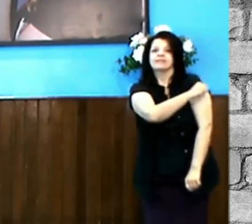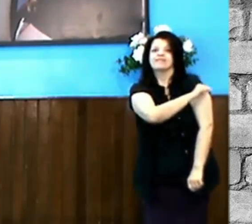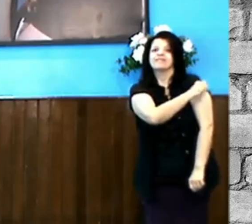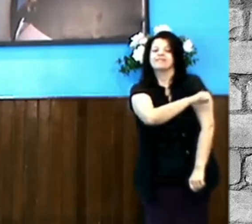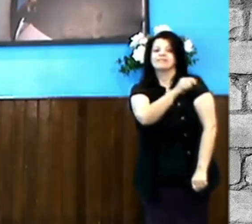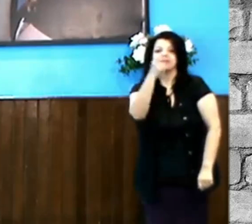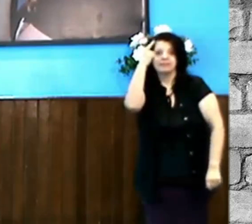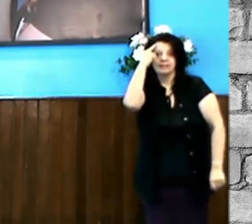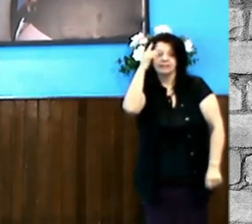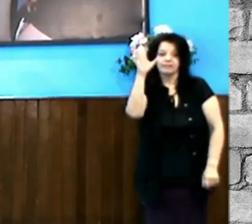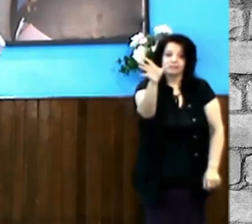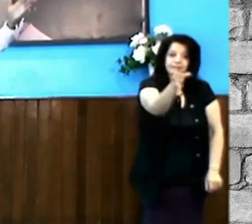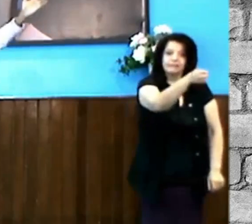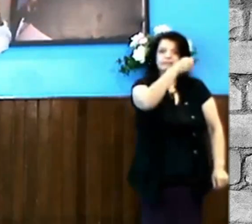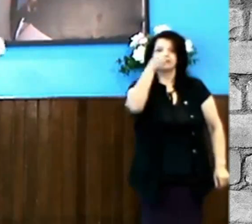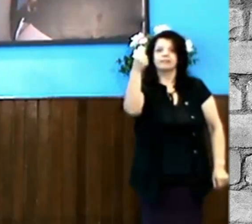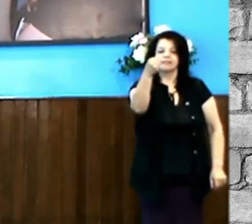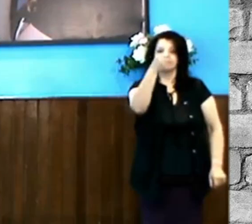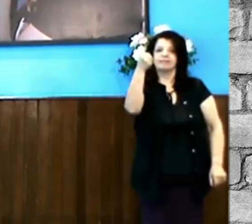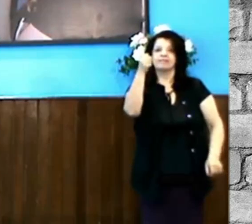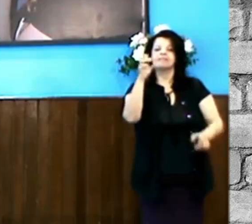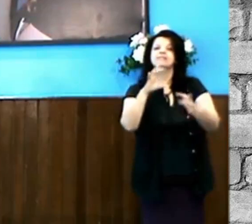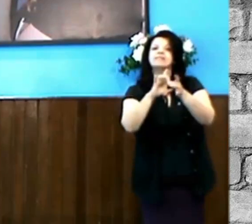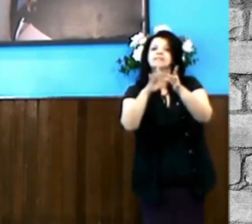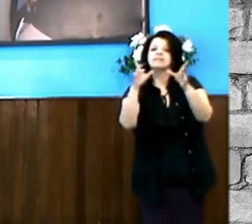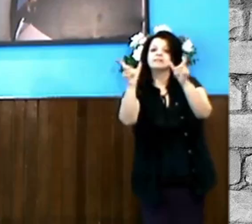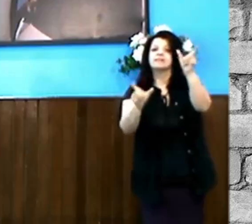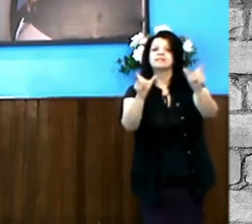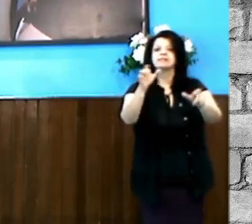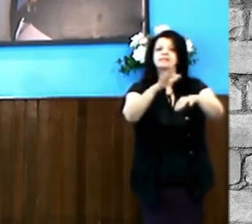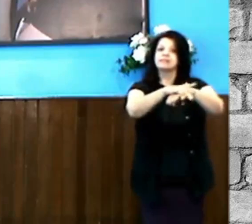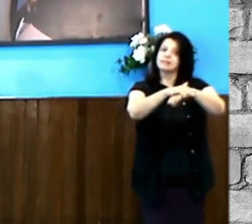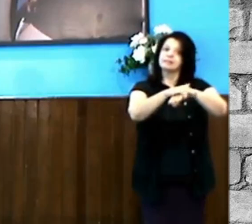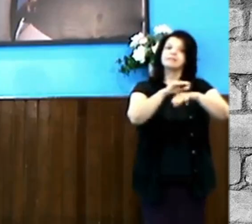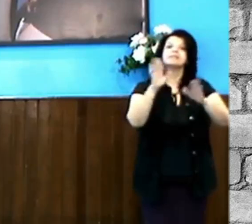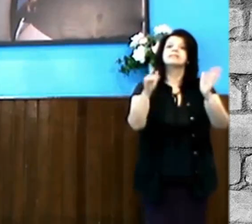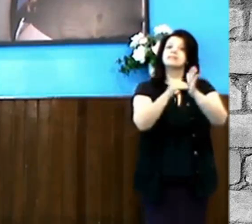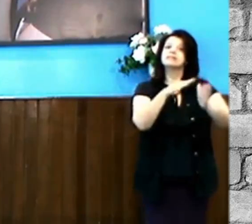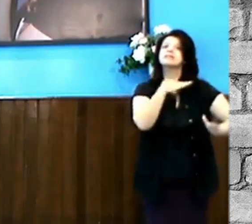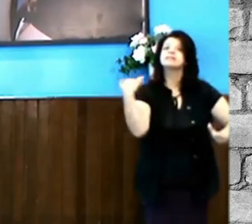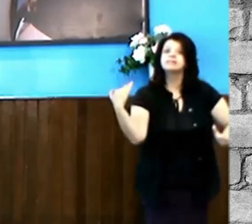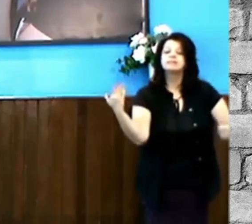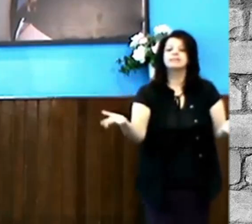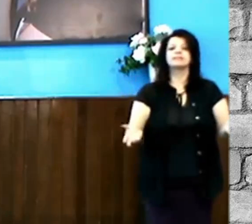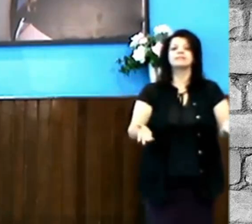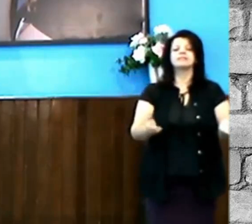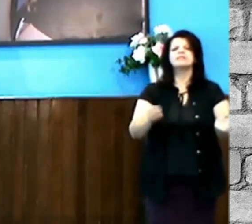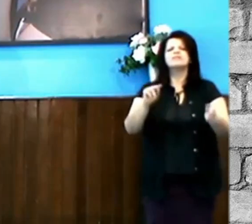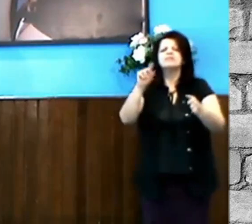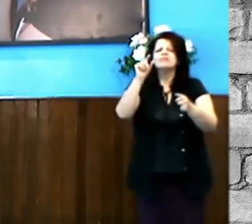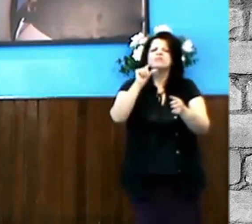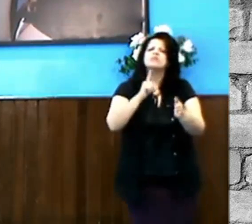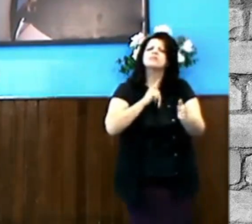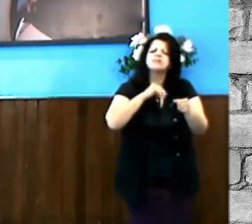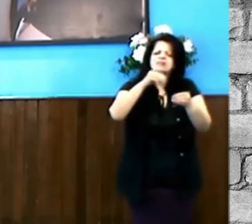peculiar da cerveja que intoxicou várias pessoas em Belo Horizonte. O que nós podemos dizer sobre isso? A substância que intoxicou, ela